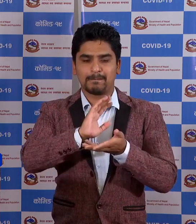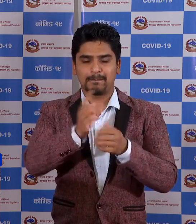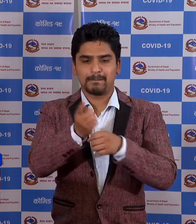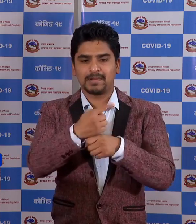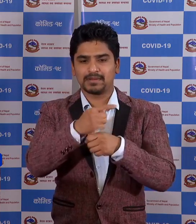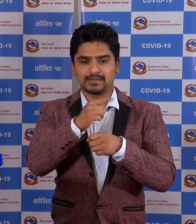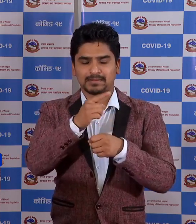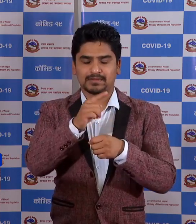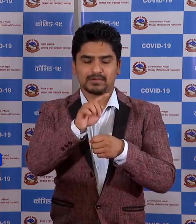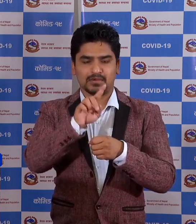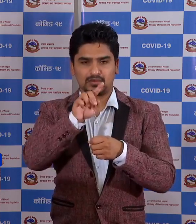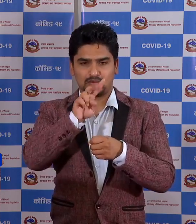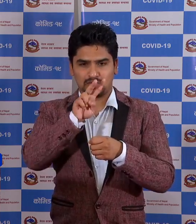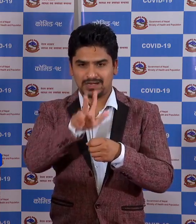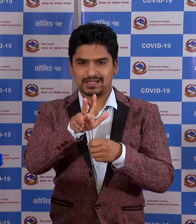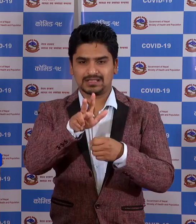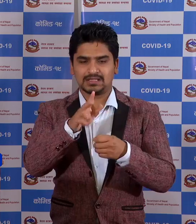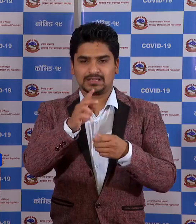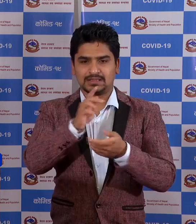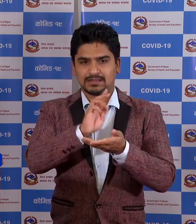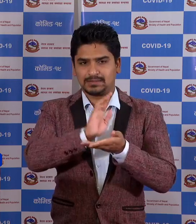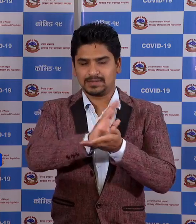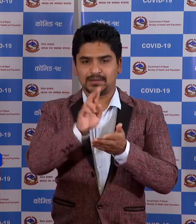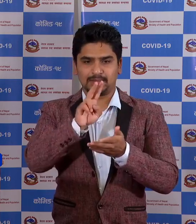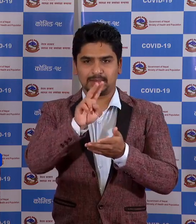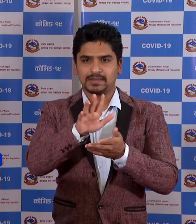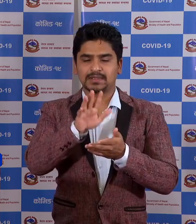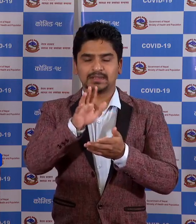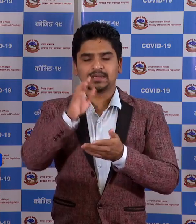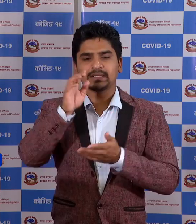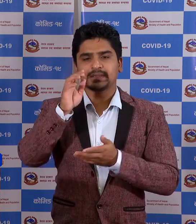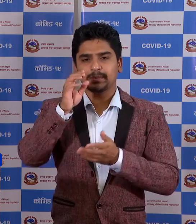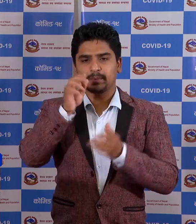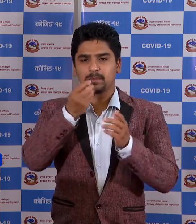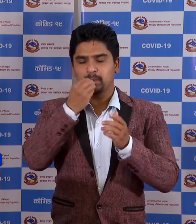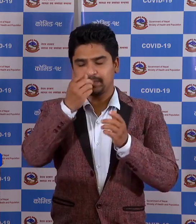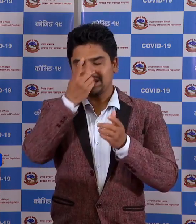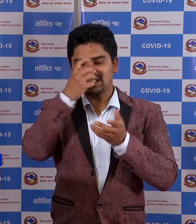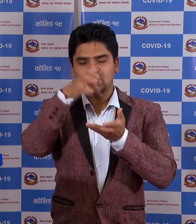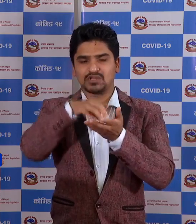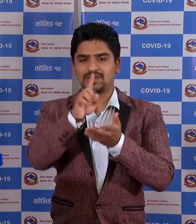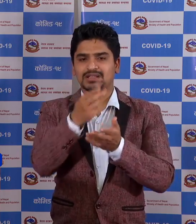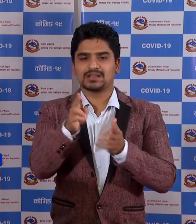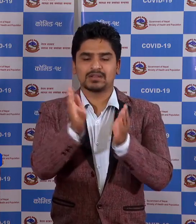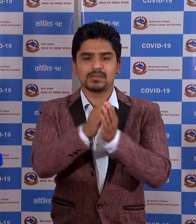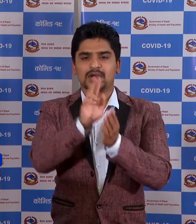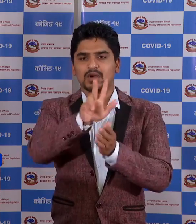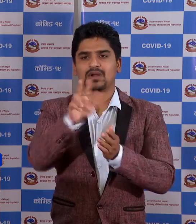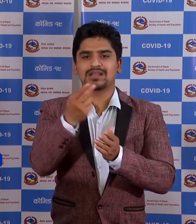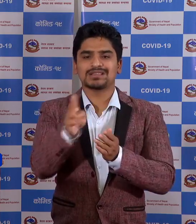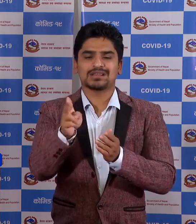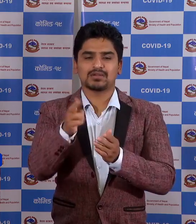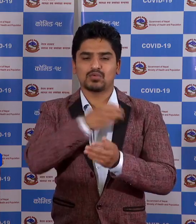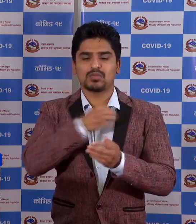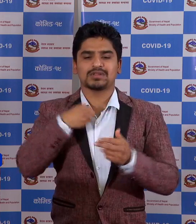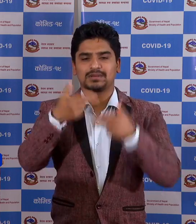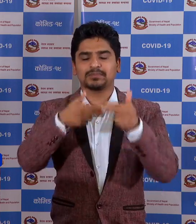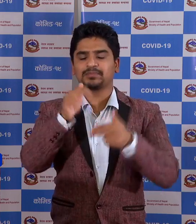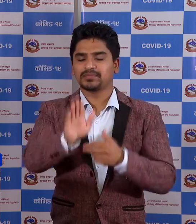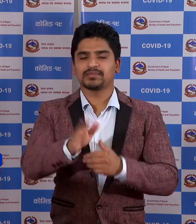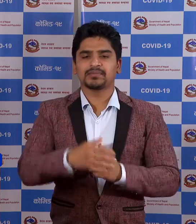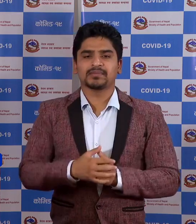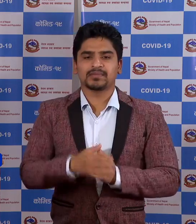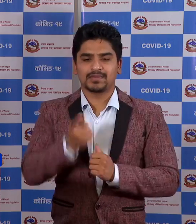19 जना, रूपन्देहीमा 16, नेपालगञ्जमा 24, भरतपुरमा 1 जना गरी 88 जनाको उपचार भइरहेको